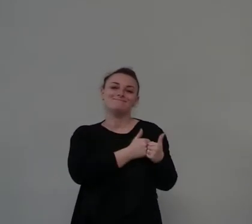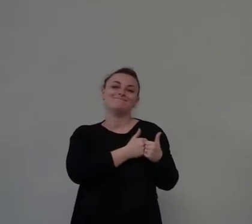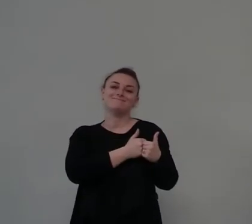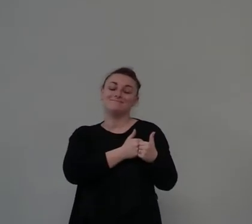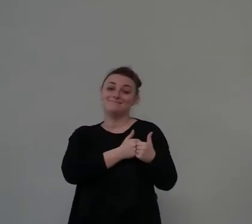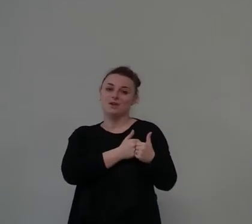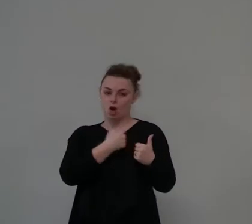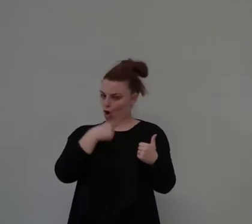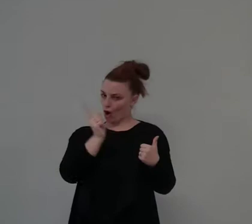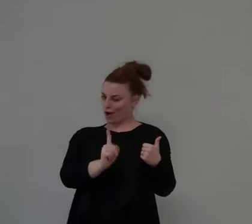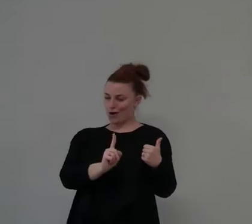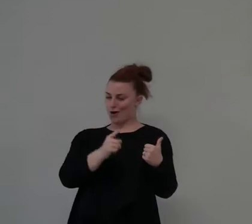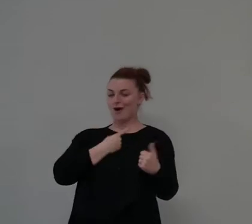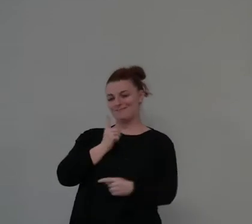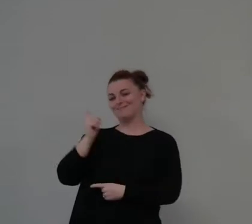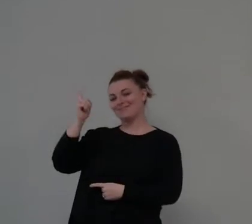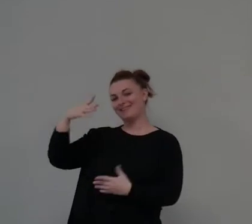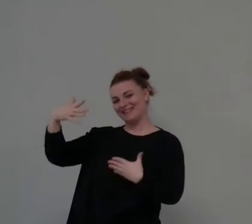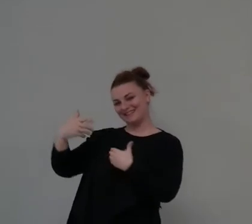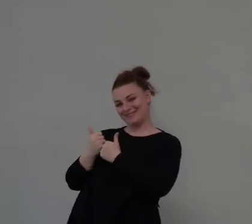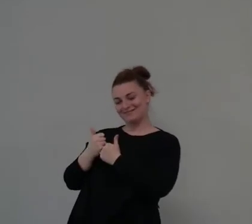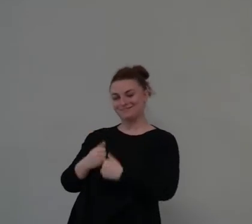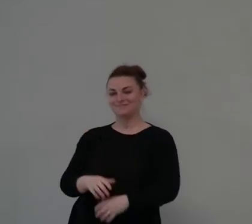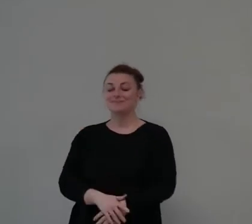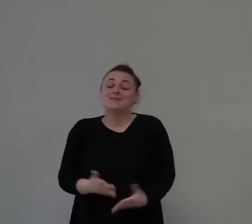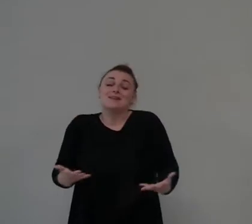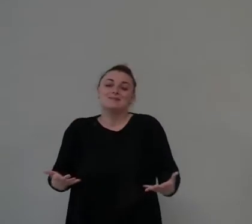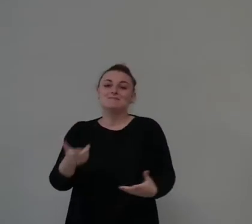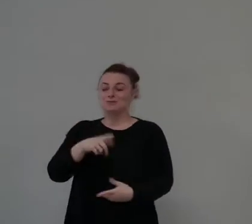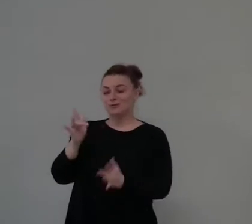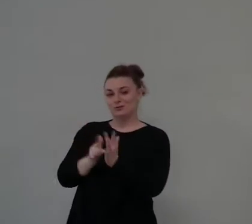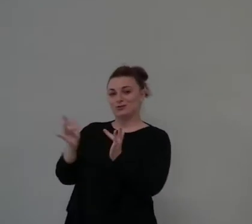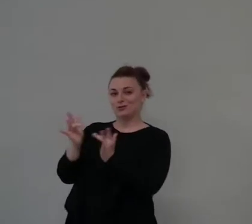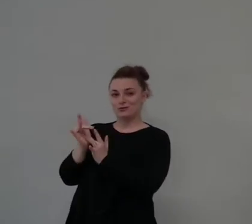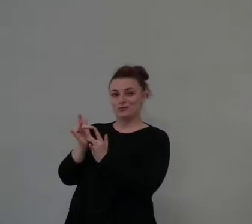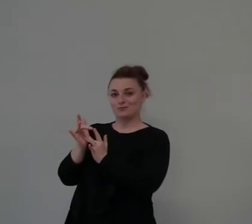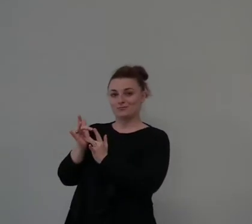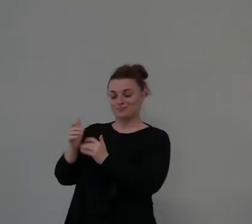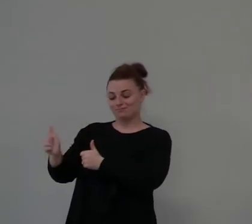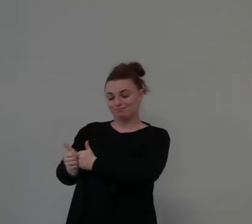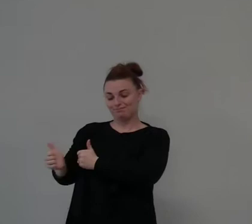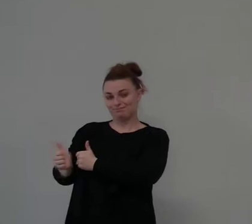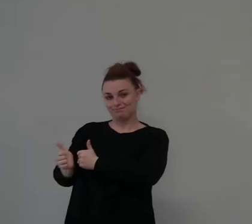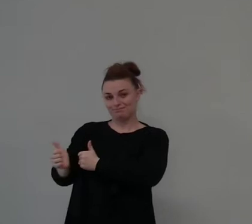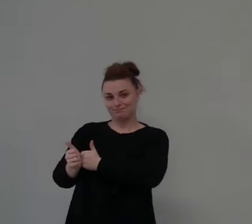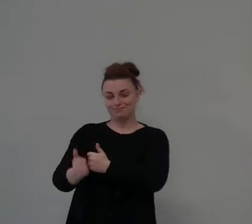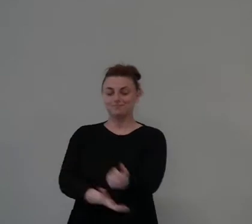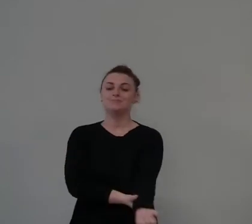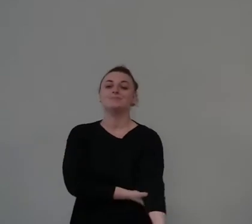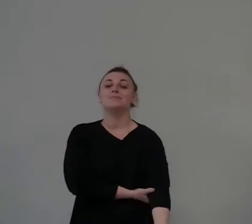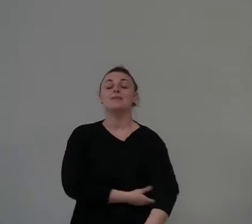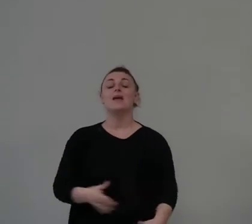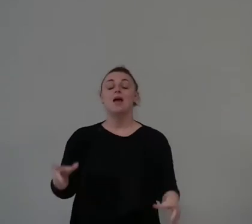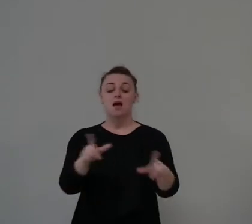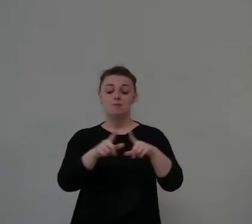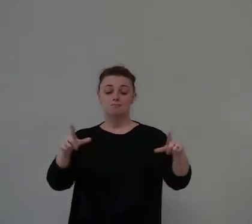ottima compagnia, non di me, ma di qualcuno molto più grande di me, la compagnia di Gesù. Tra i vari brani che vi avevo